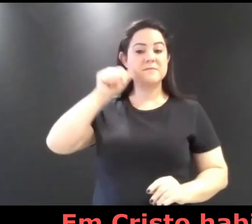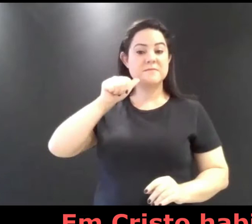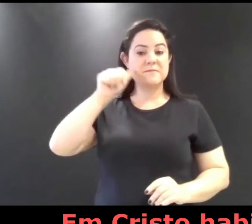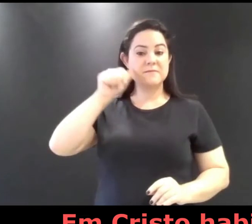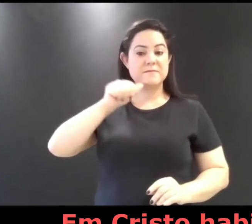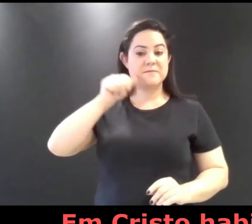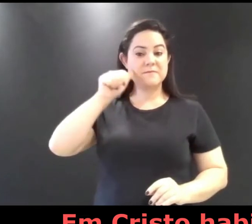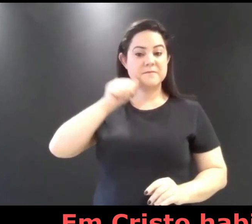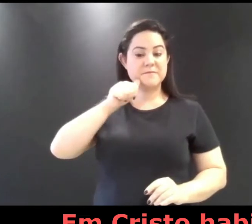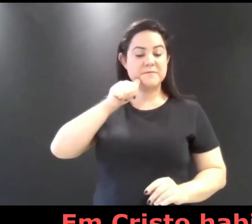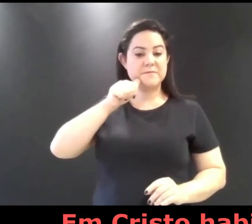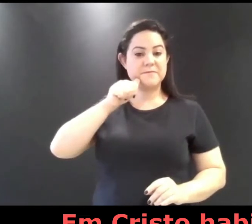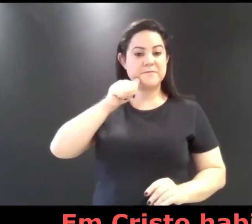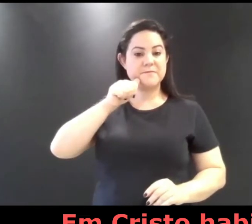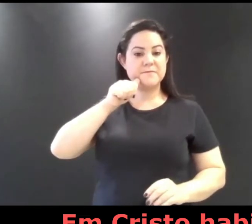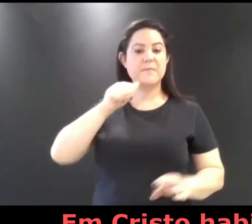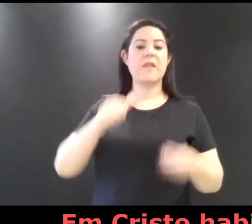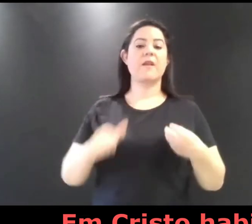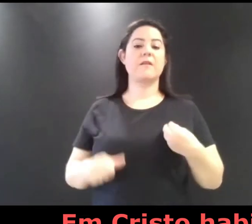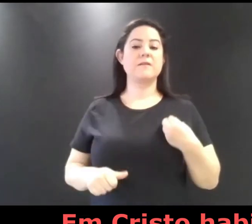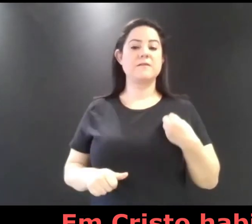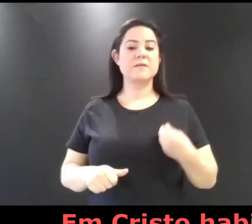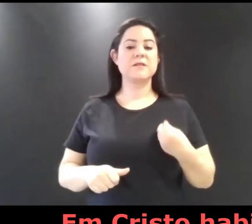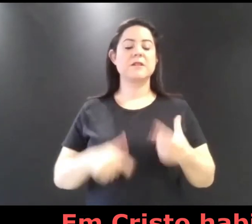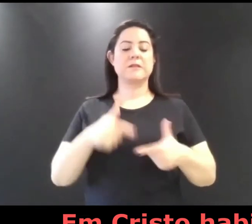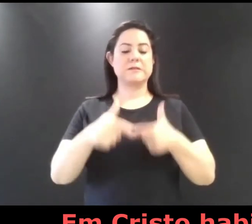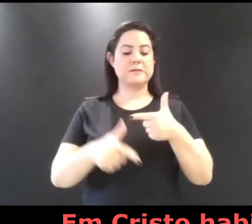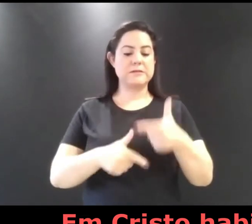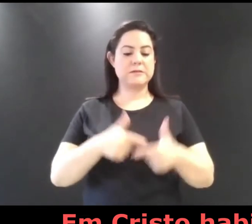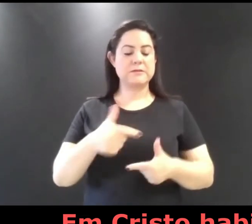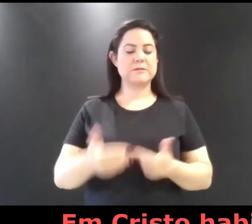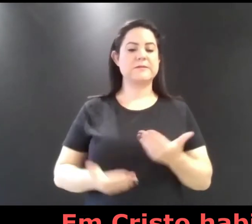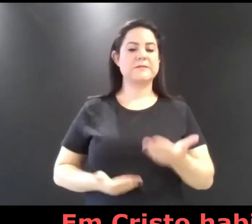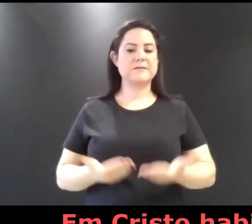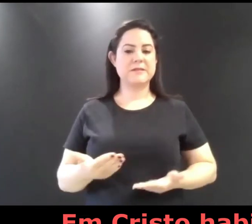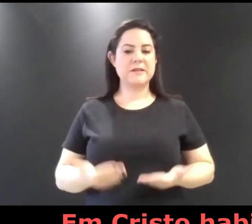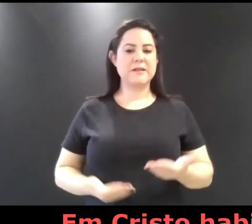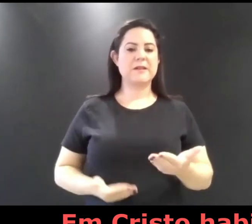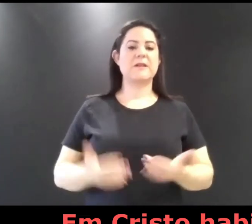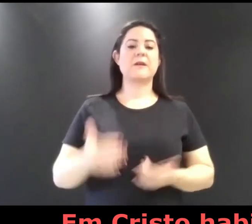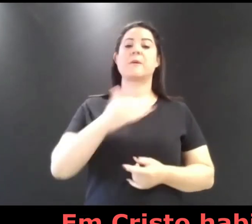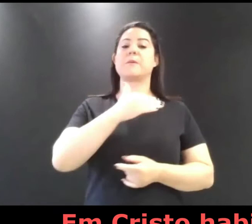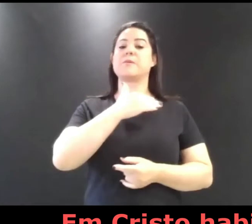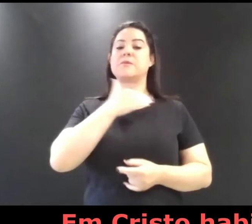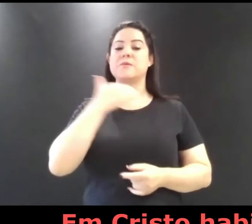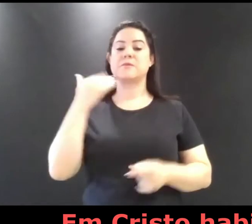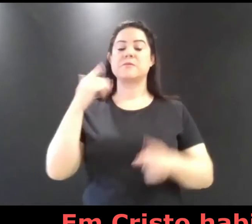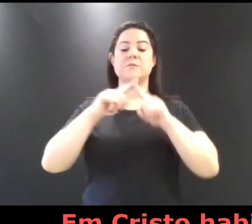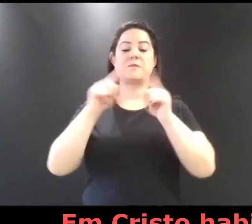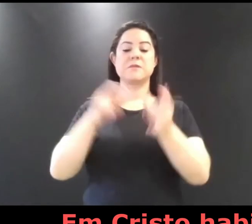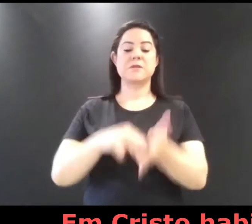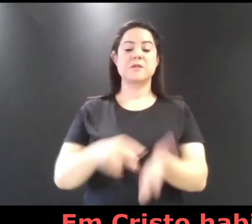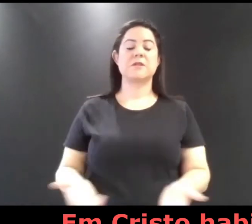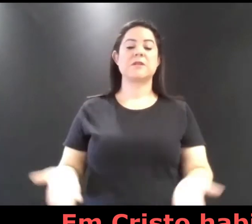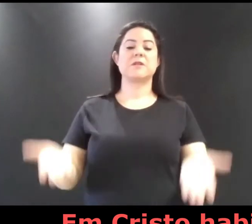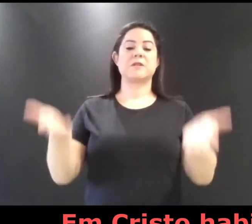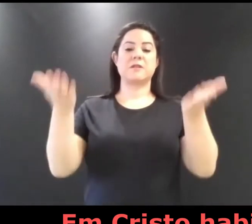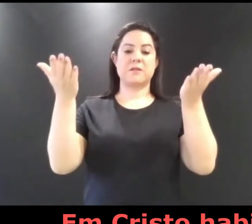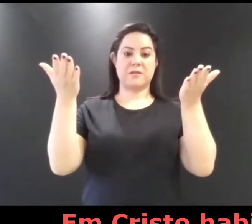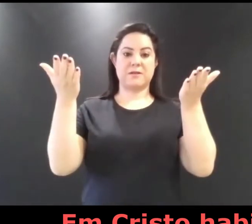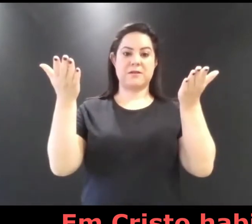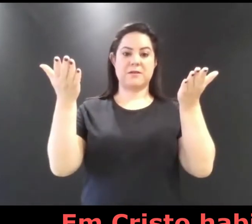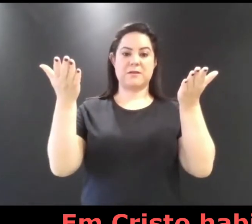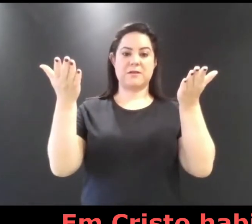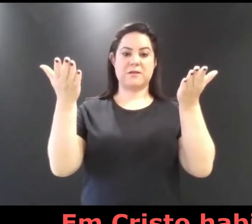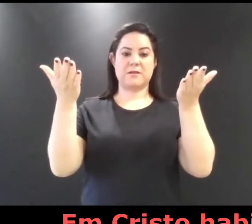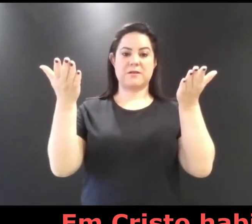viveu, trabalhou, serviu, morreu e ressuscitou. Não